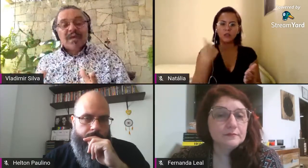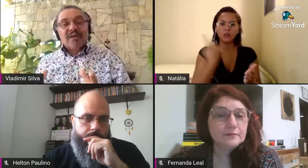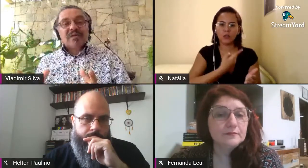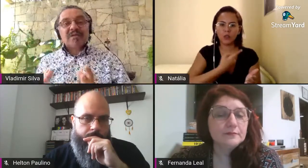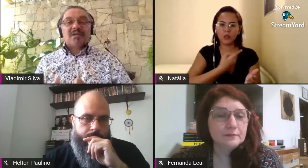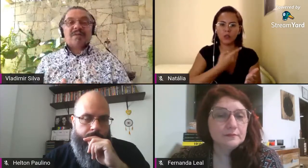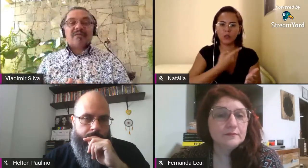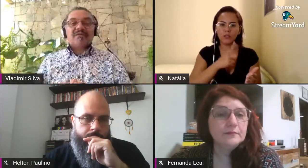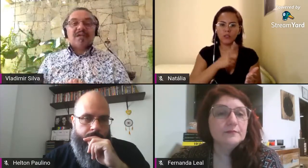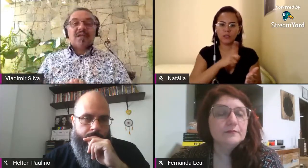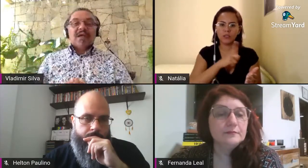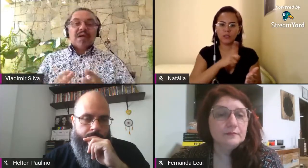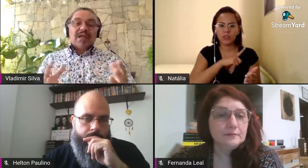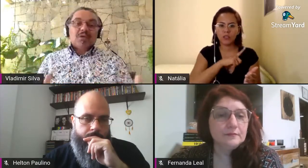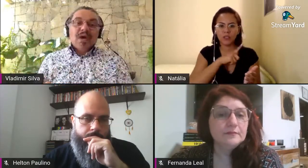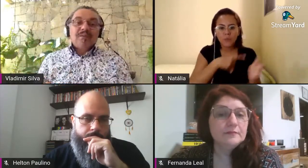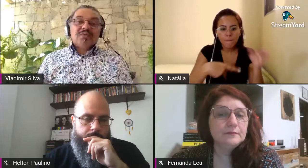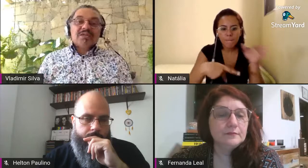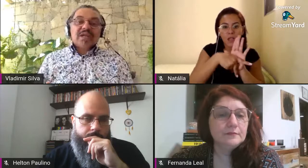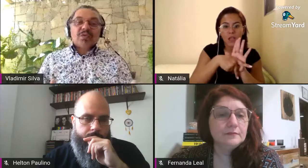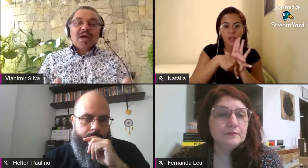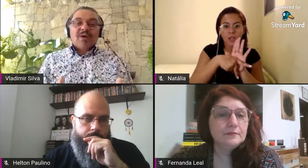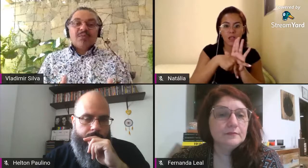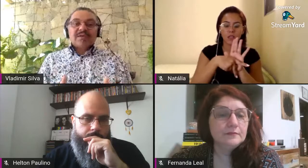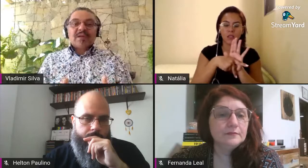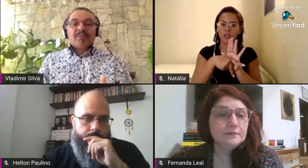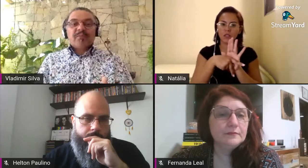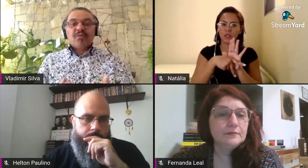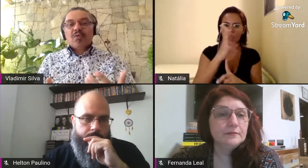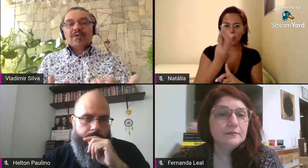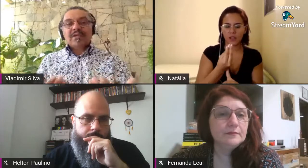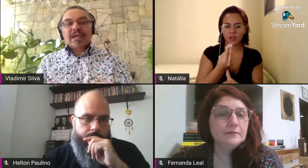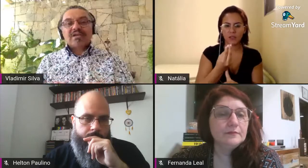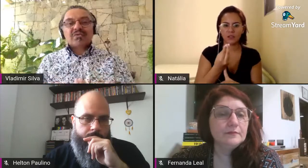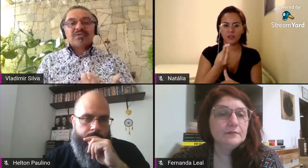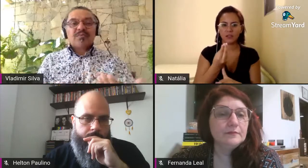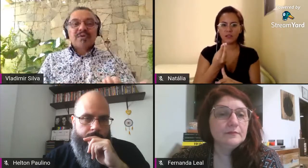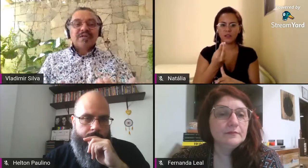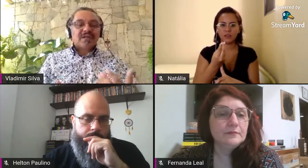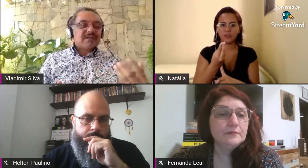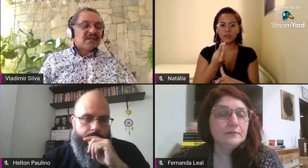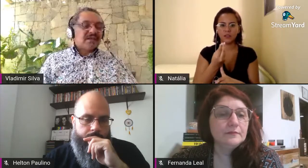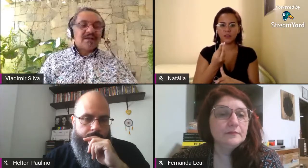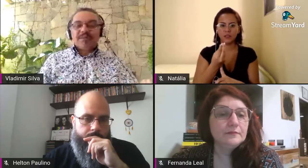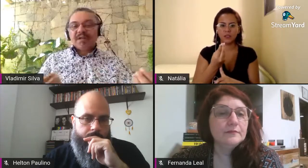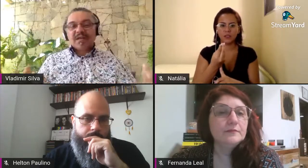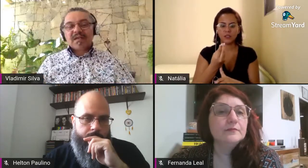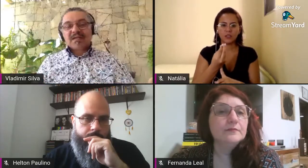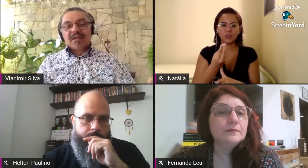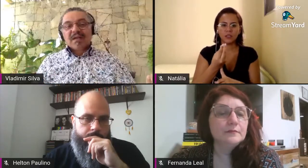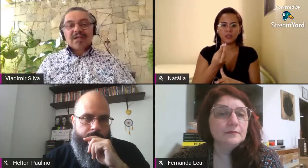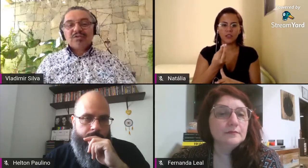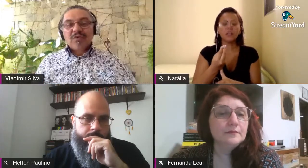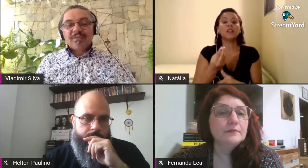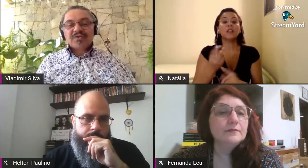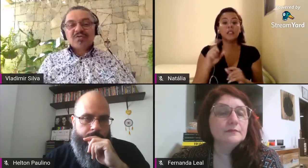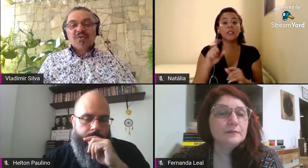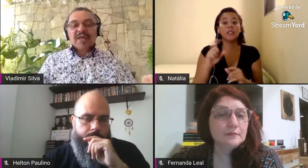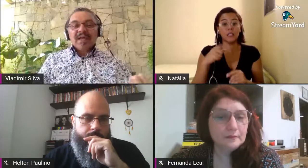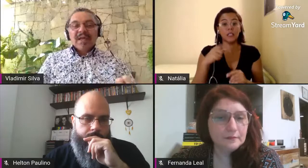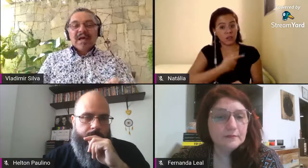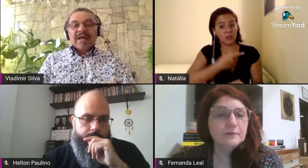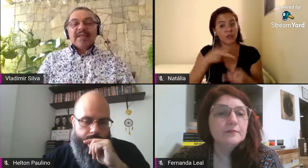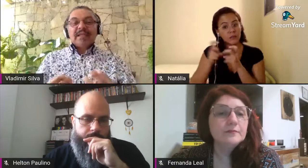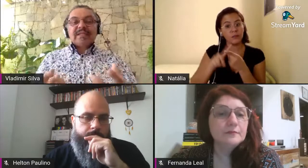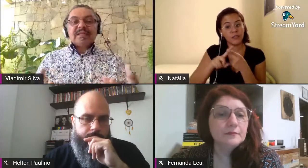médio plano, a gente também vai ver no âmbito estadual, por exemplo, por conta de questões políticas entre Campina Grande e João